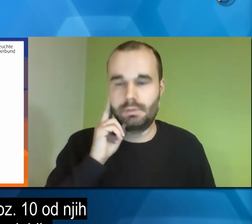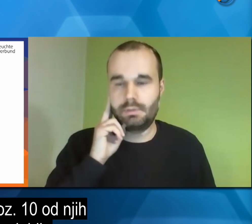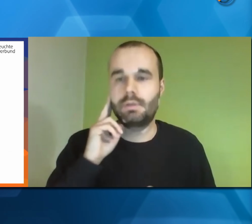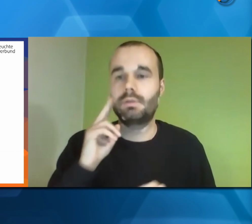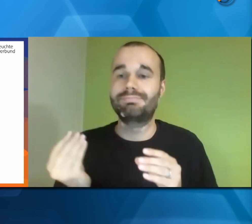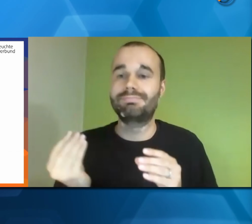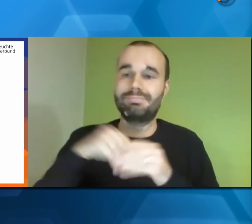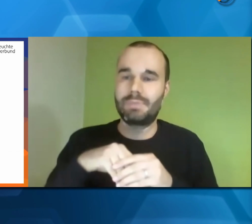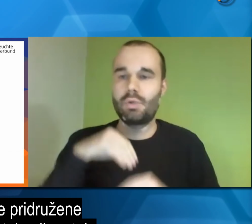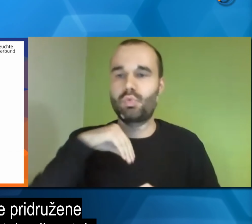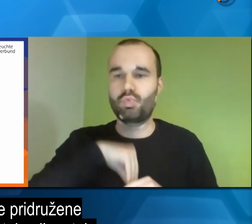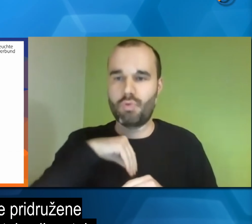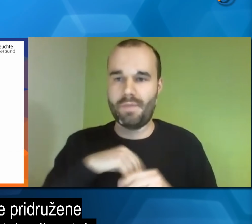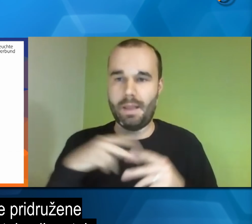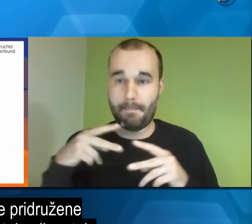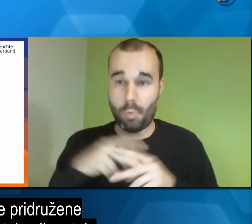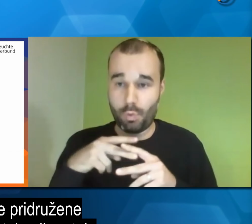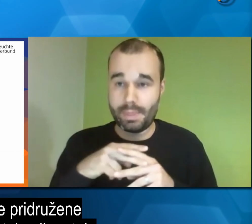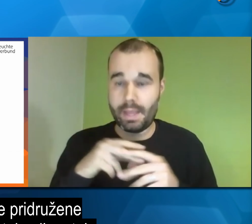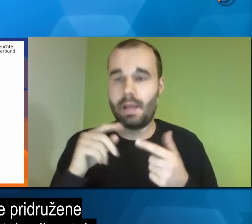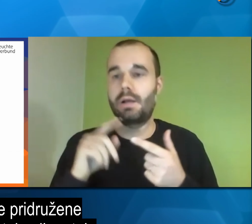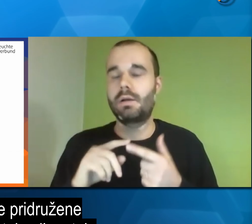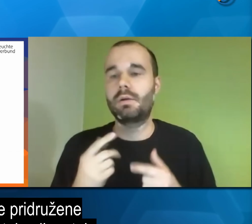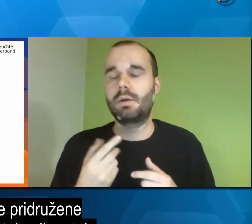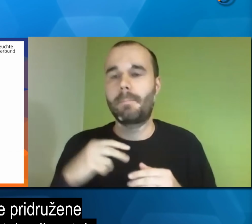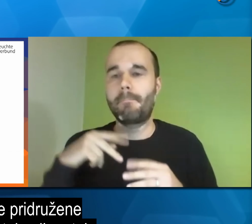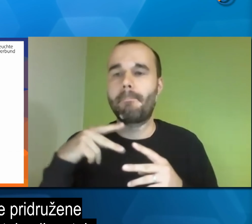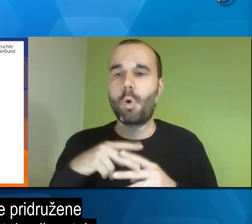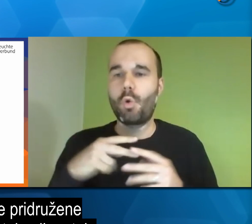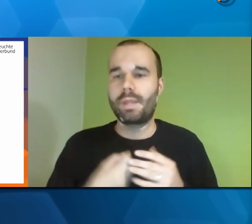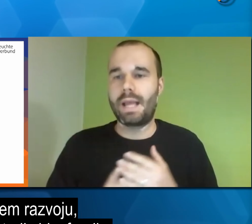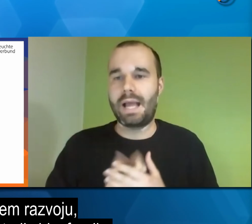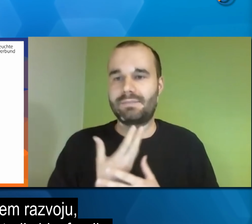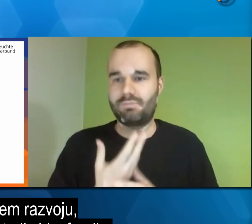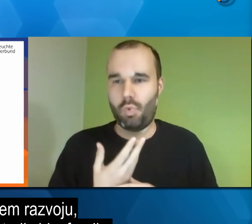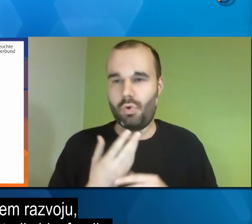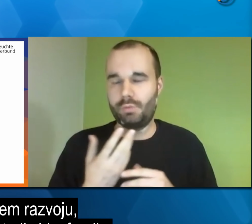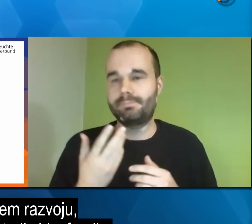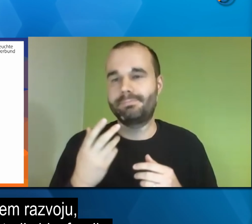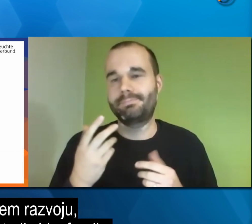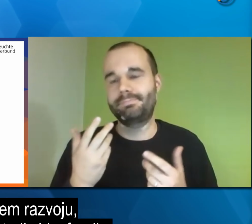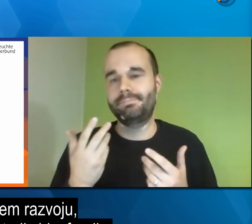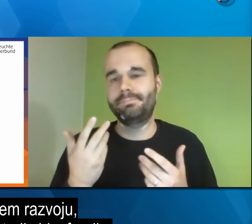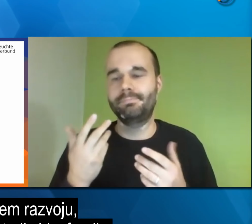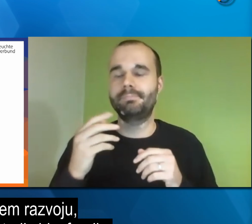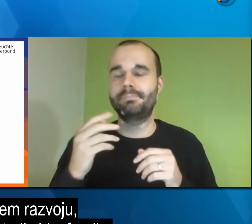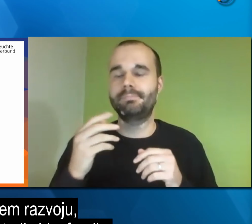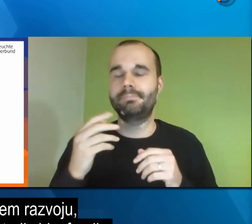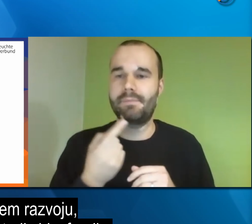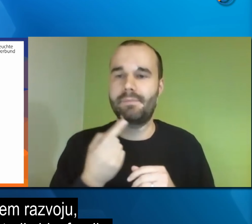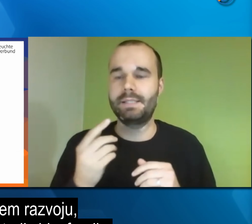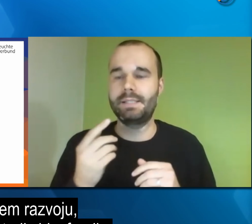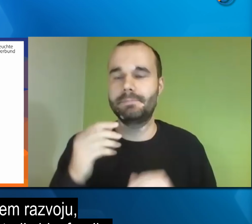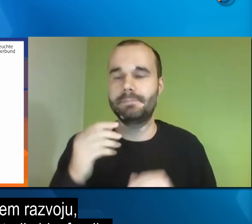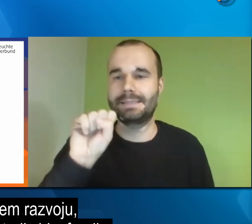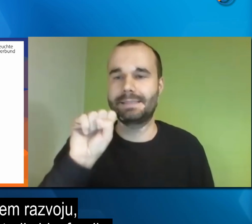gluhih, ki imajo še pridružene duševne motnje ali pa motnje v duševnem razvoju.